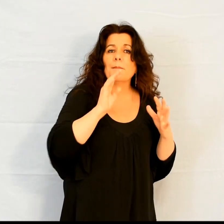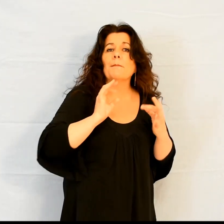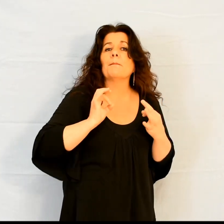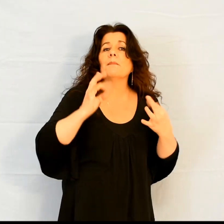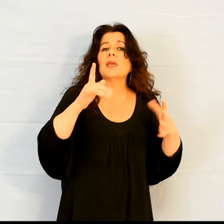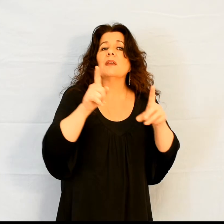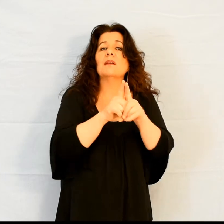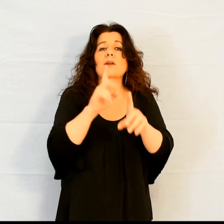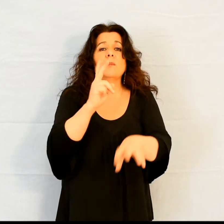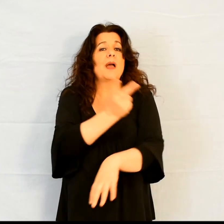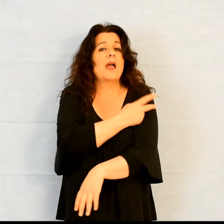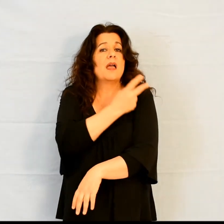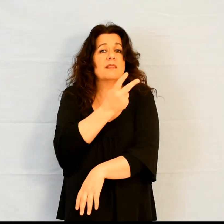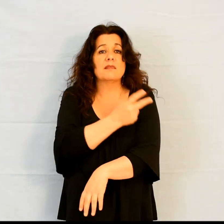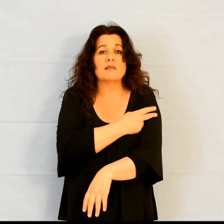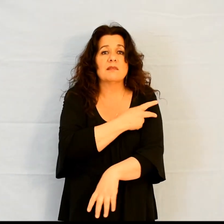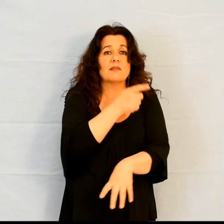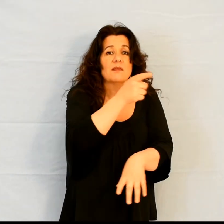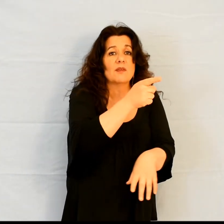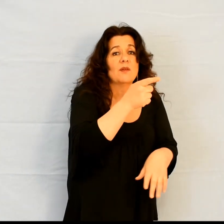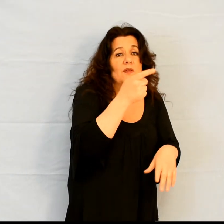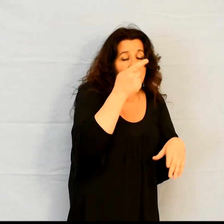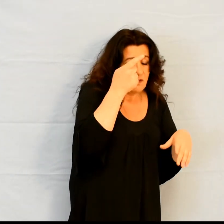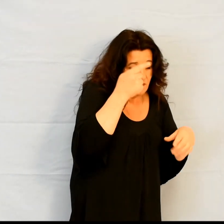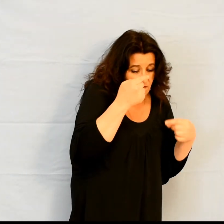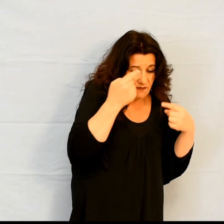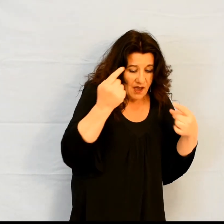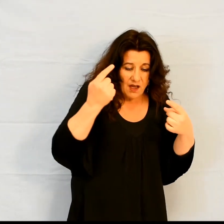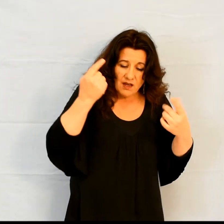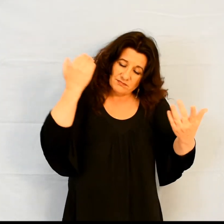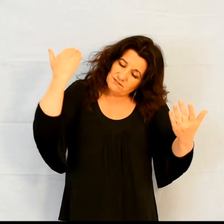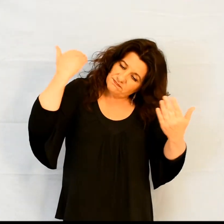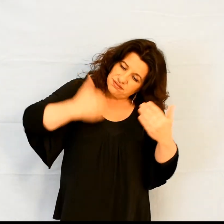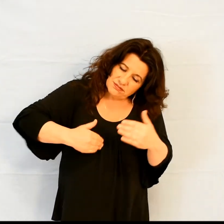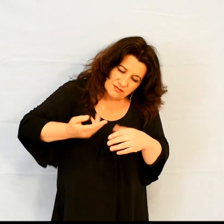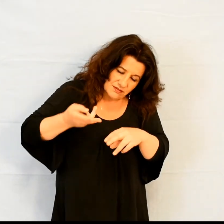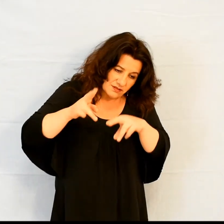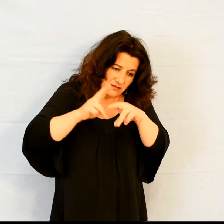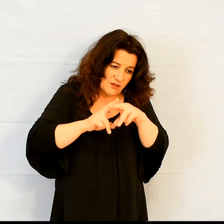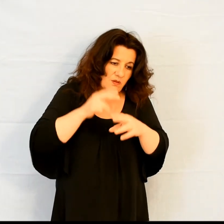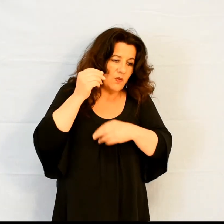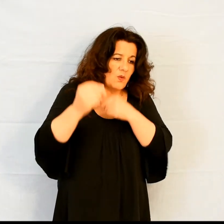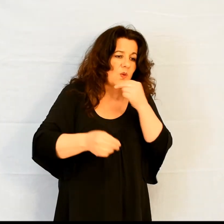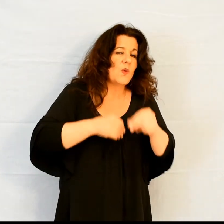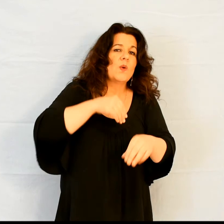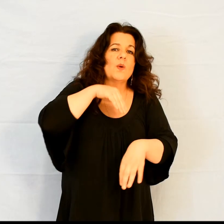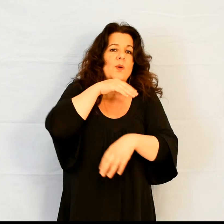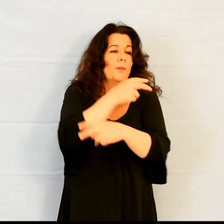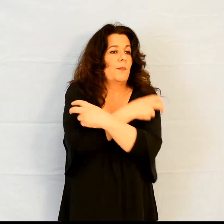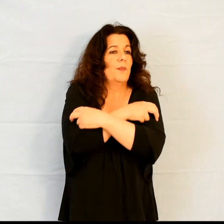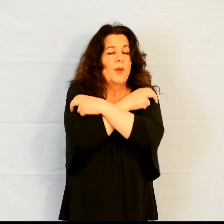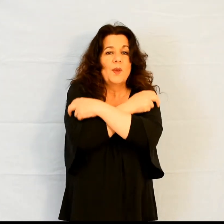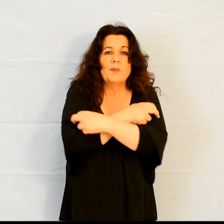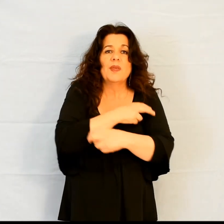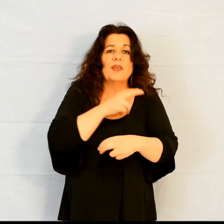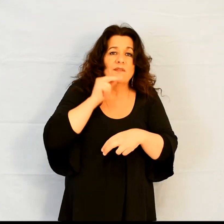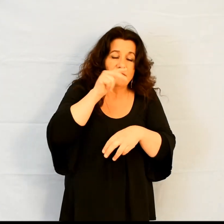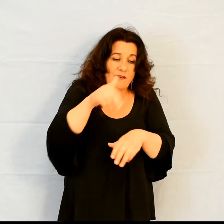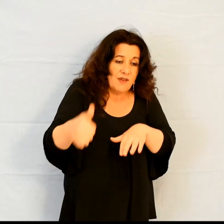l'abattoir, comme une brebis muette devant les tondeurs. Il n'ouvre pas la bouche.